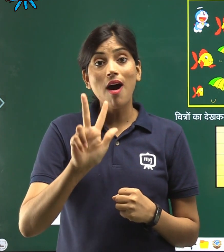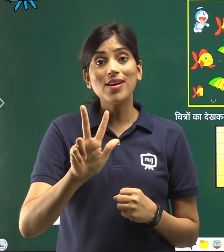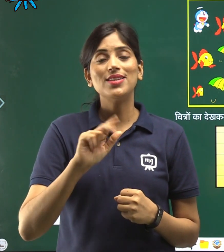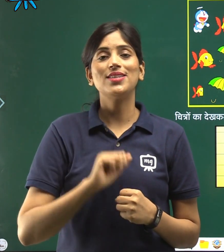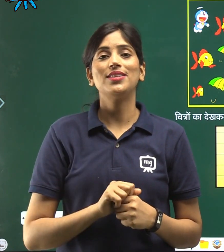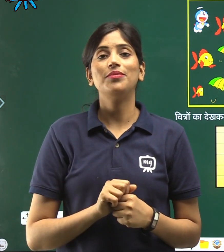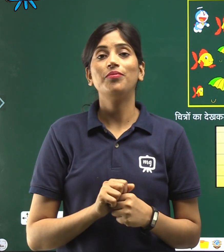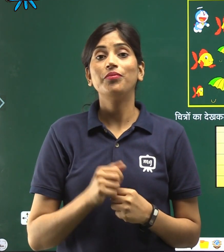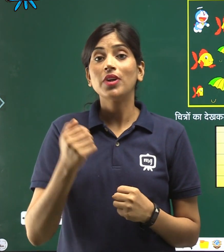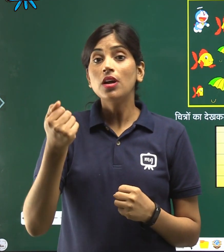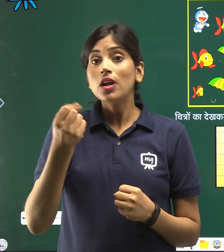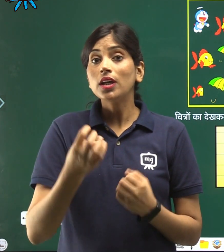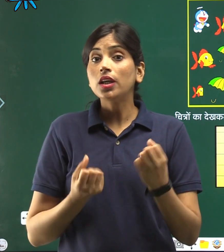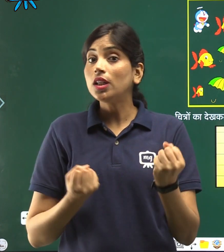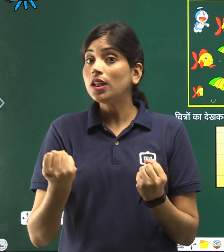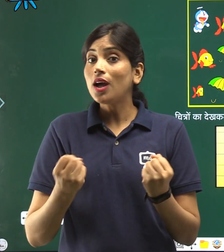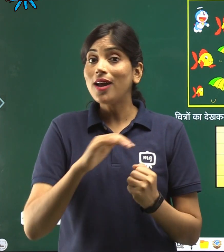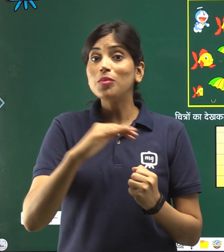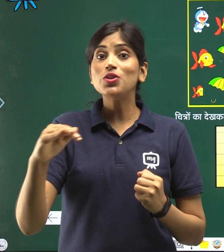8। कितनी कार है बच्चों?